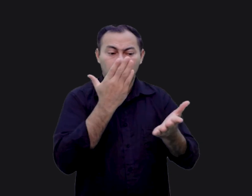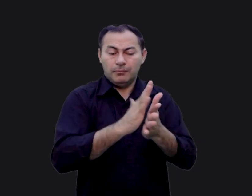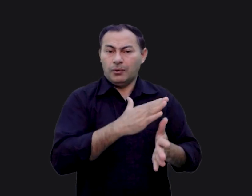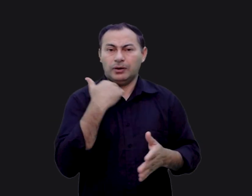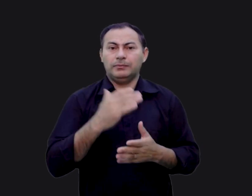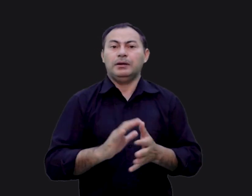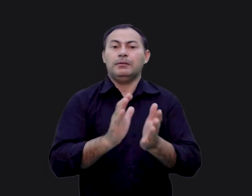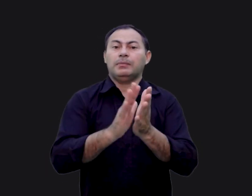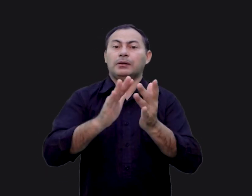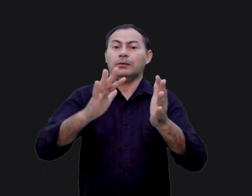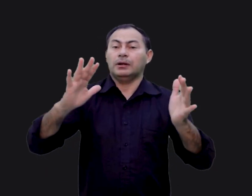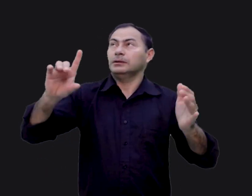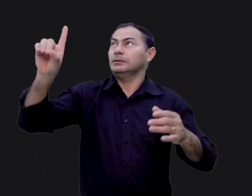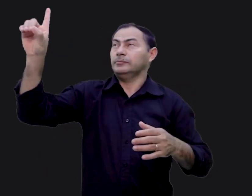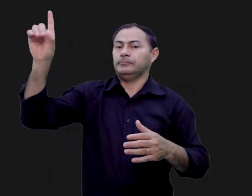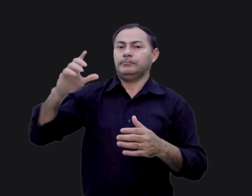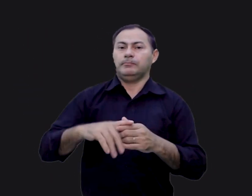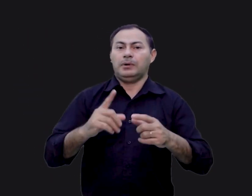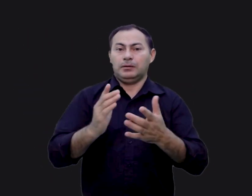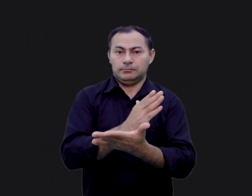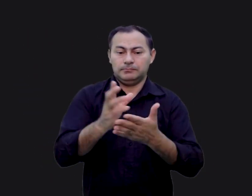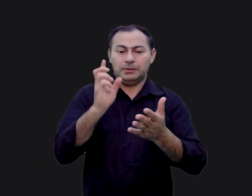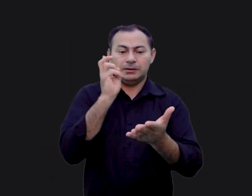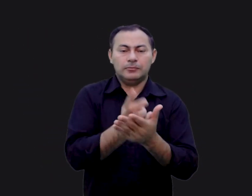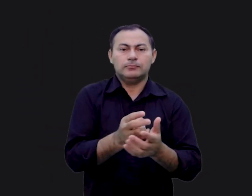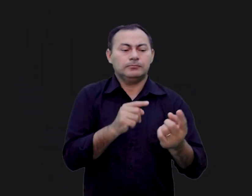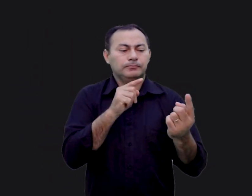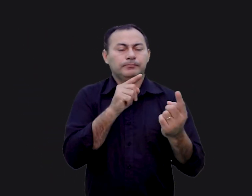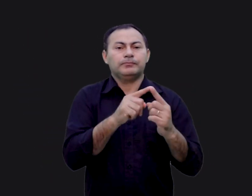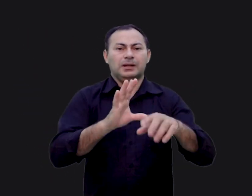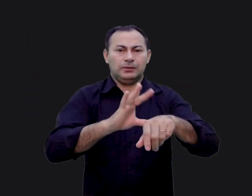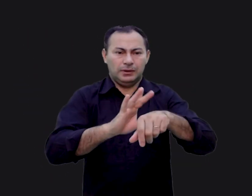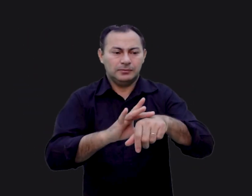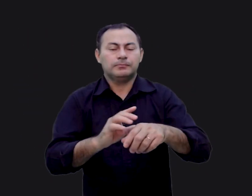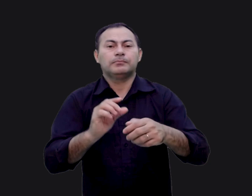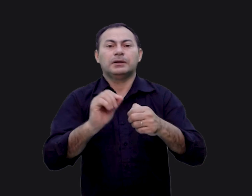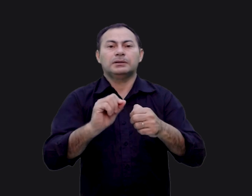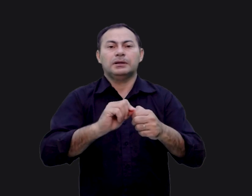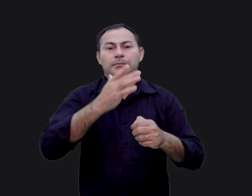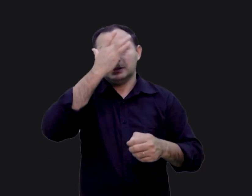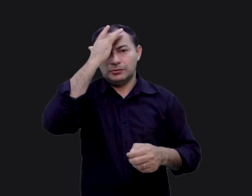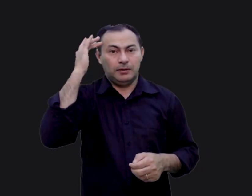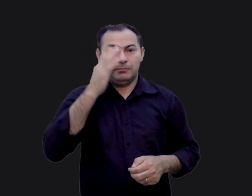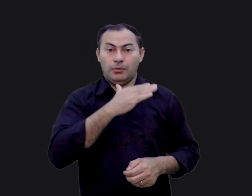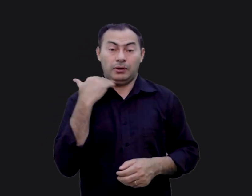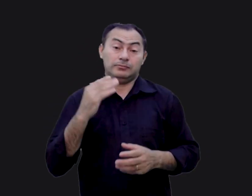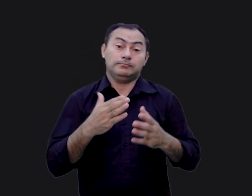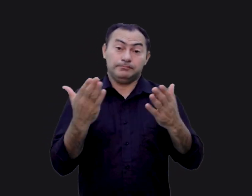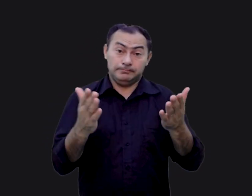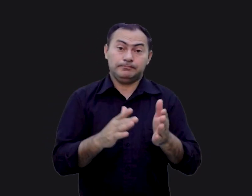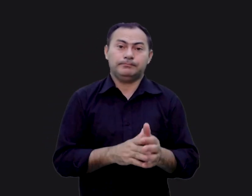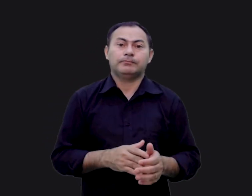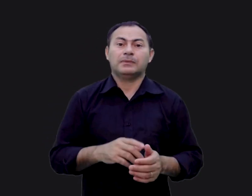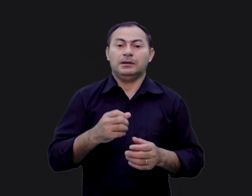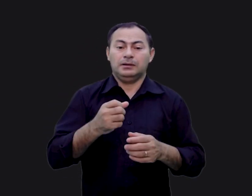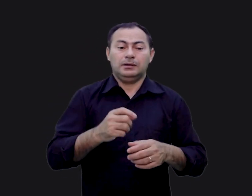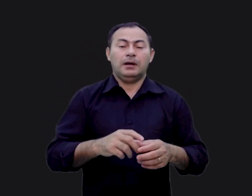morte. É para a glória de Deus." Mas algumas vezes o propósito da doença é levar à morte. Afinal de contas, se